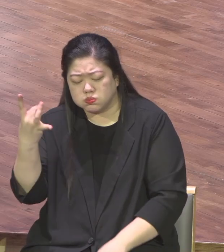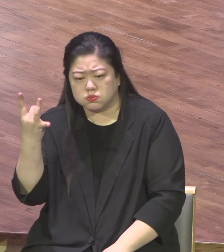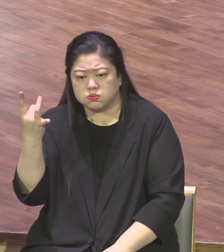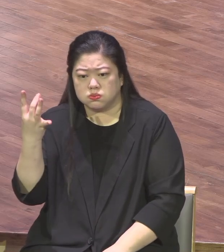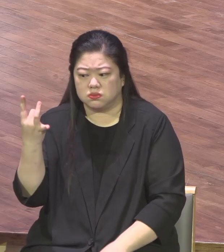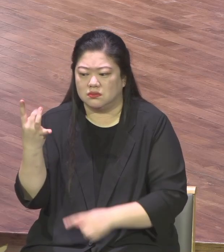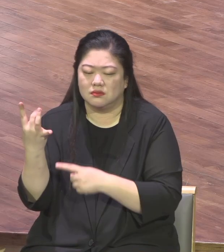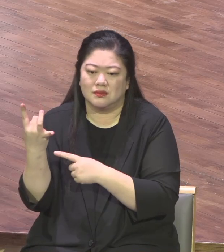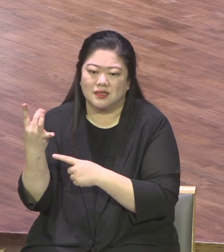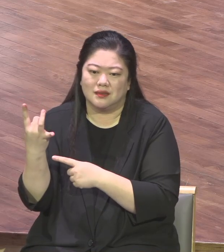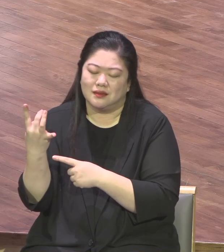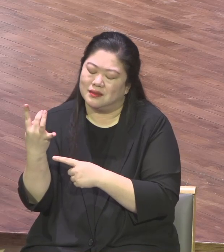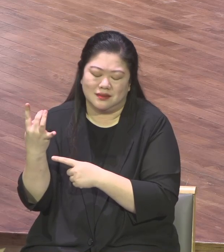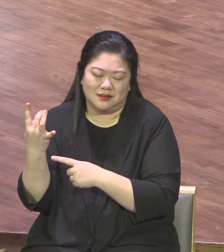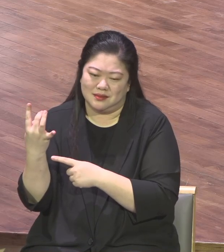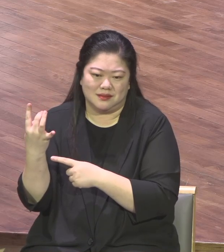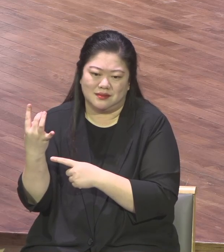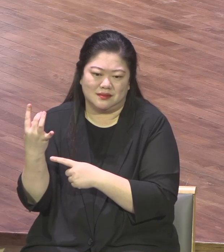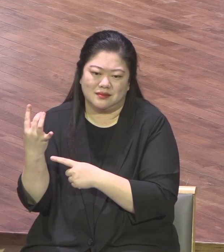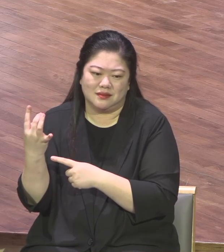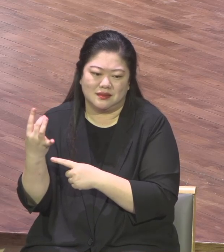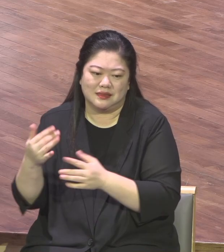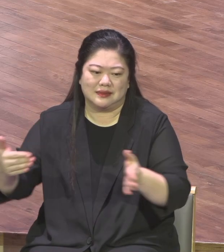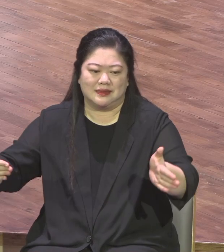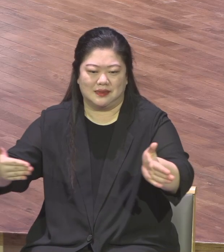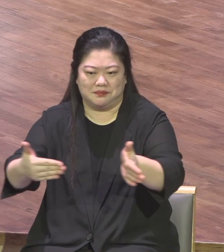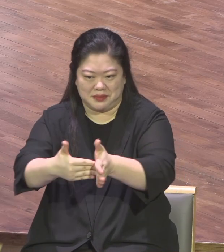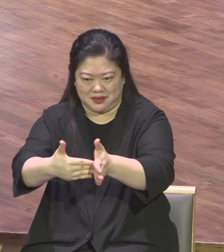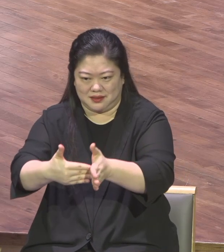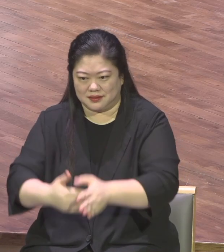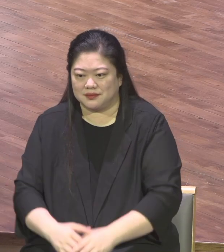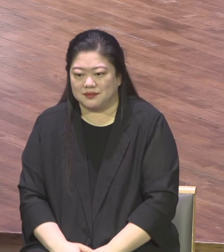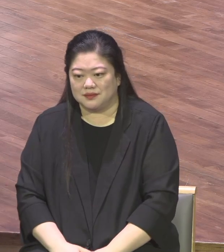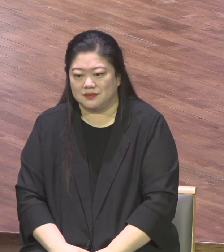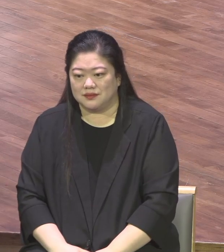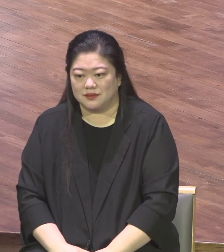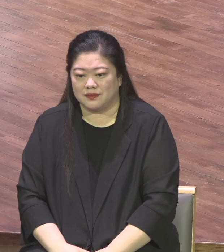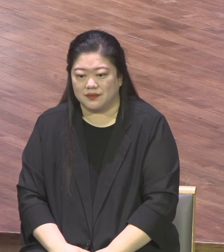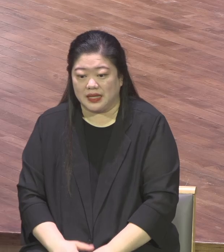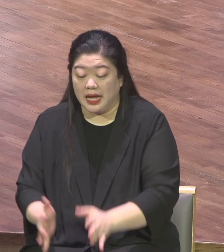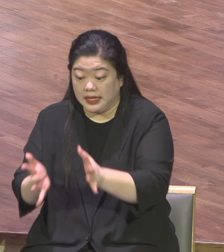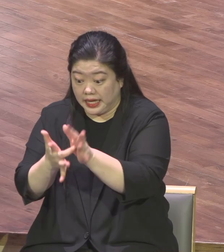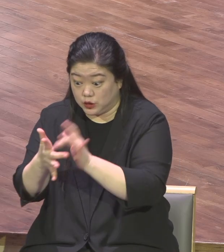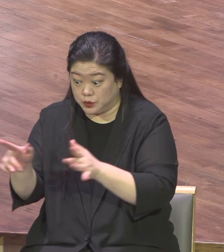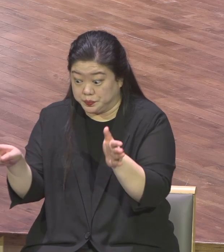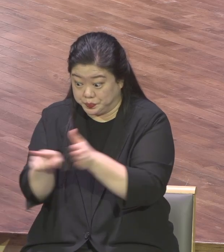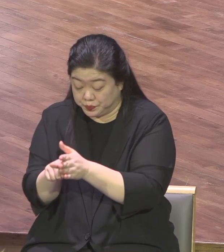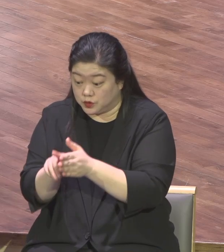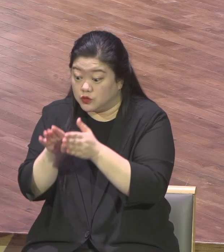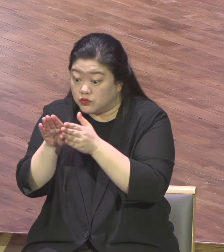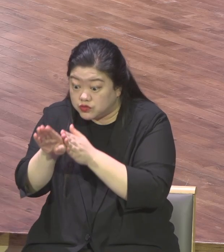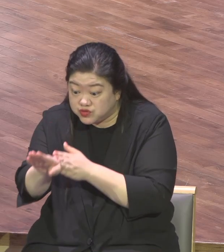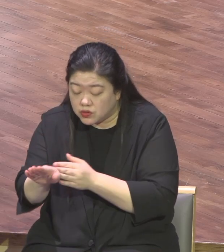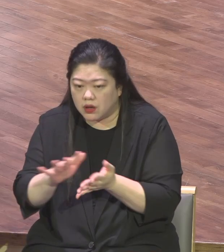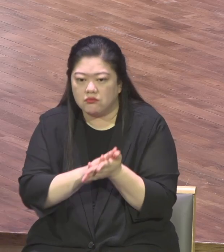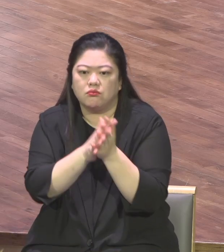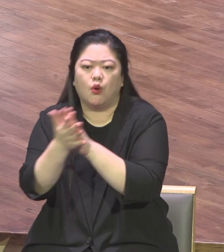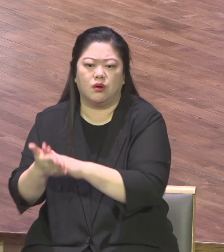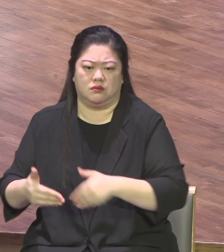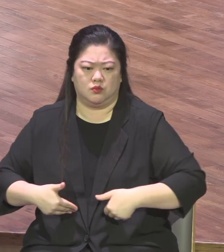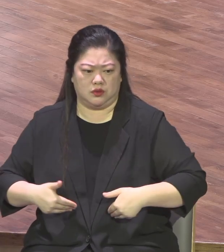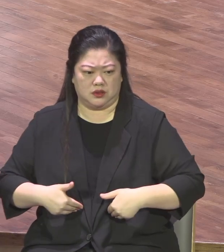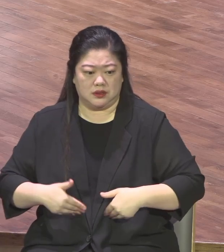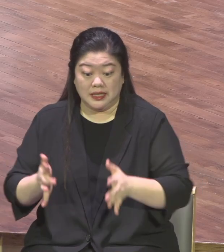그 모습이 아니에요, 여러분 지금. 예수님이 거듭났으면, 아, 저분 변화됐구나. 말이